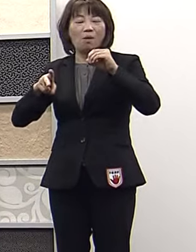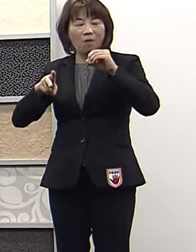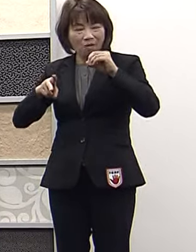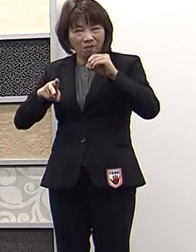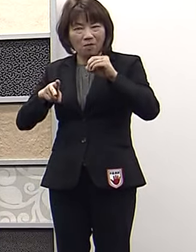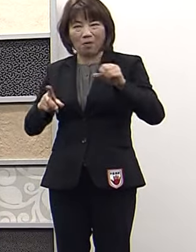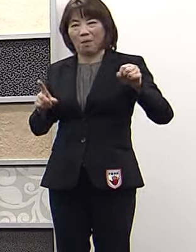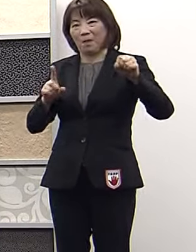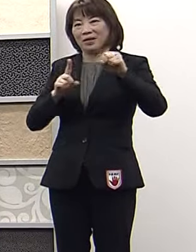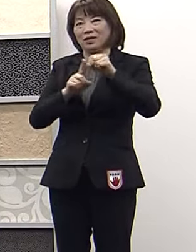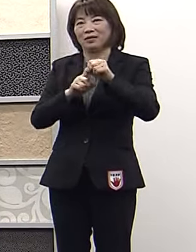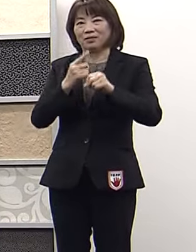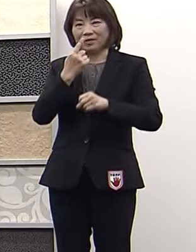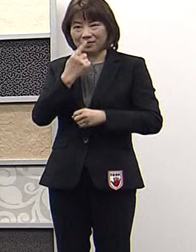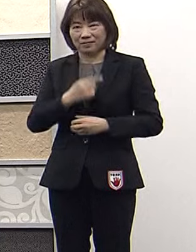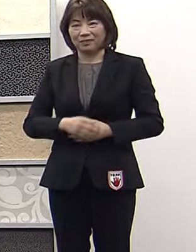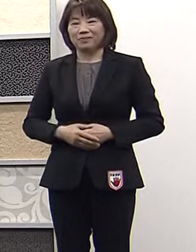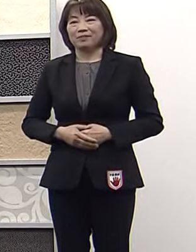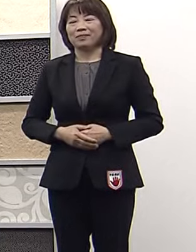何て言うんでしょ